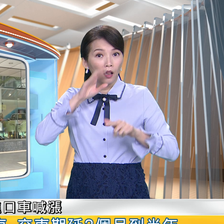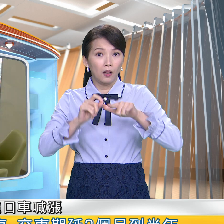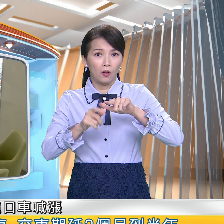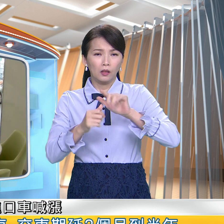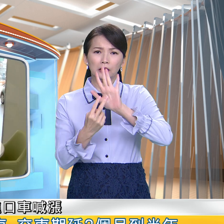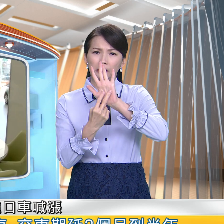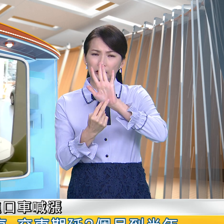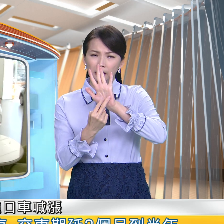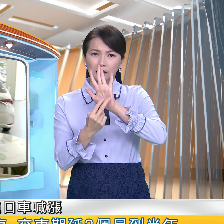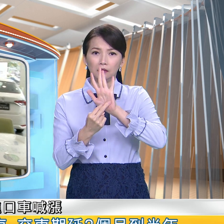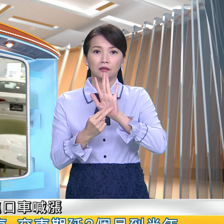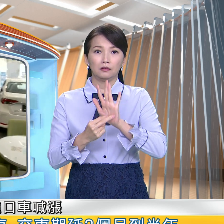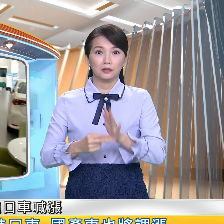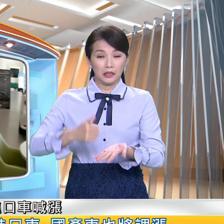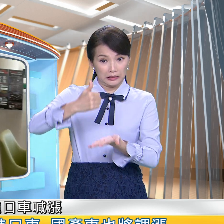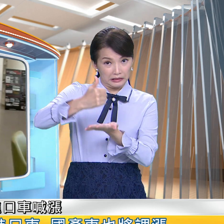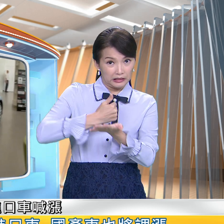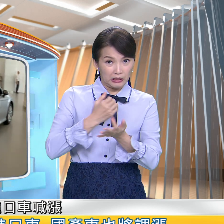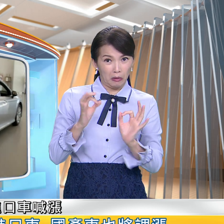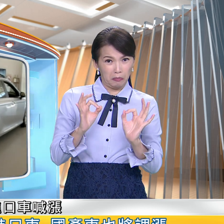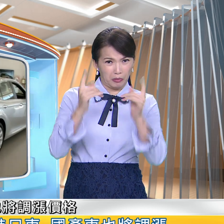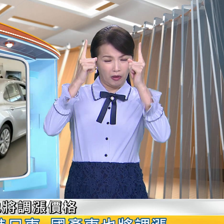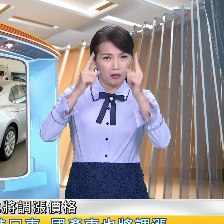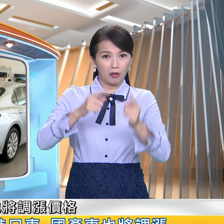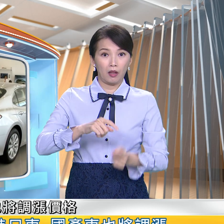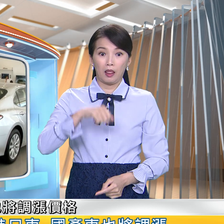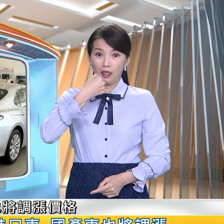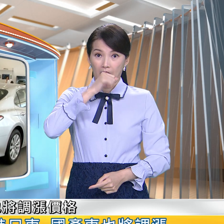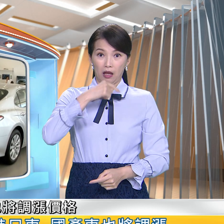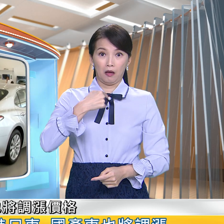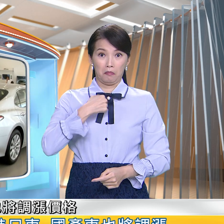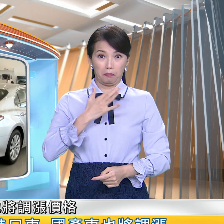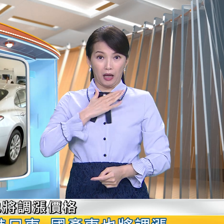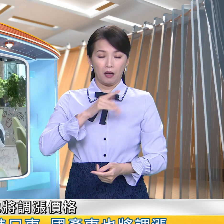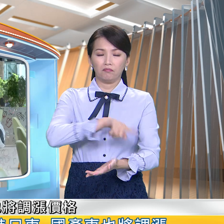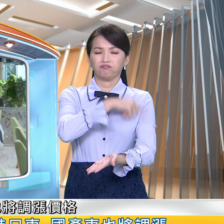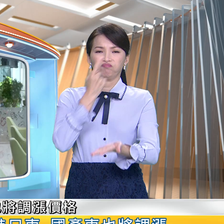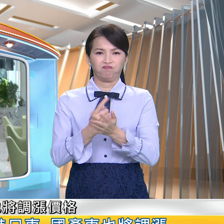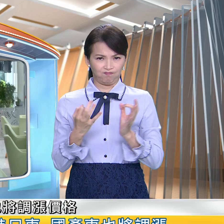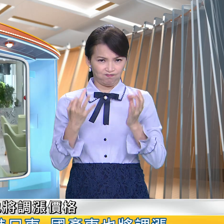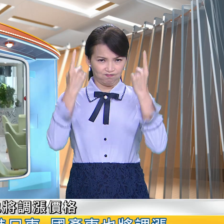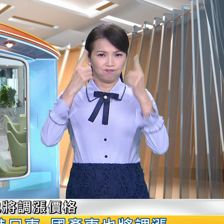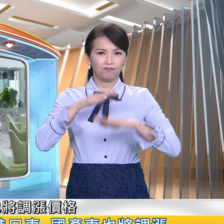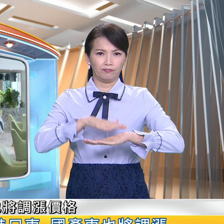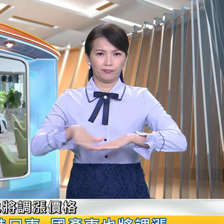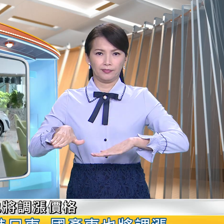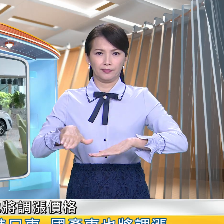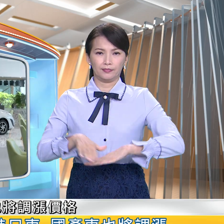示，不止进口车含涨，国产车全车系也将调涨价格。